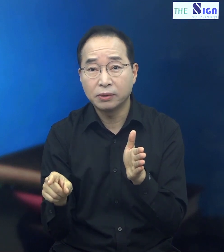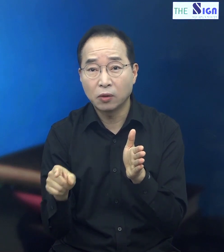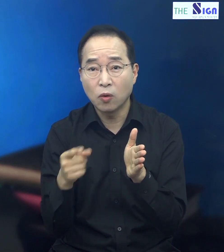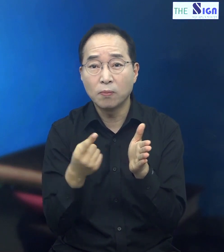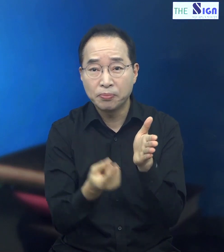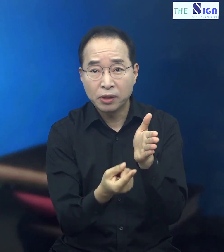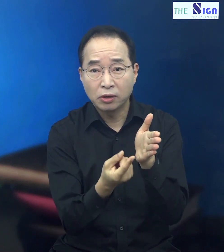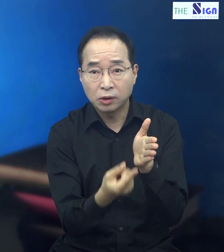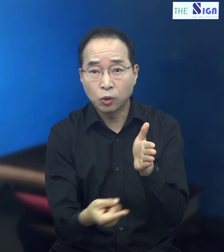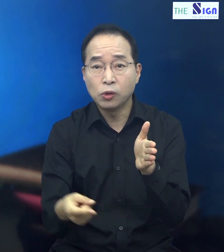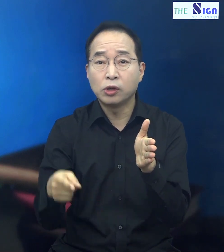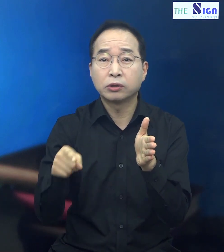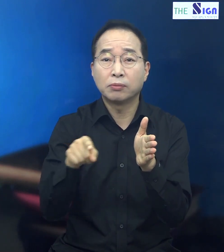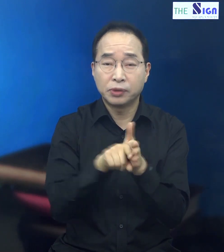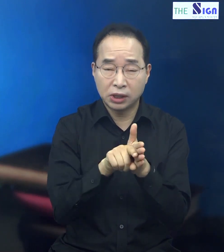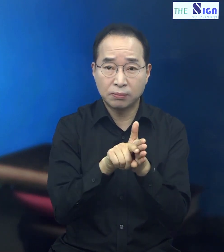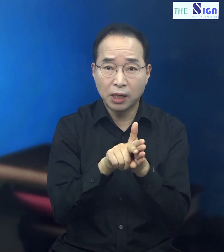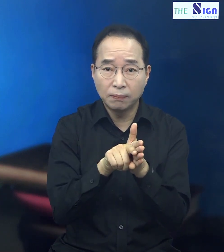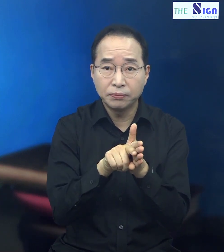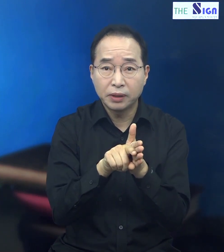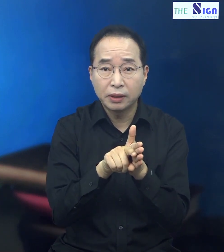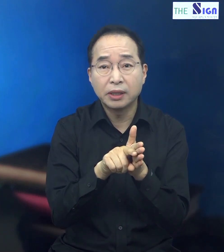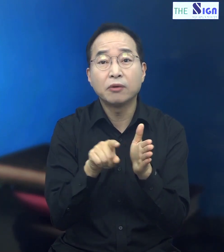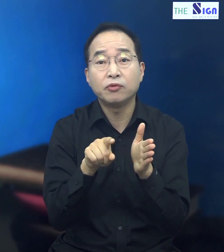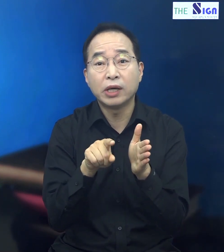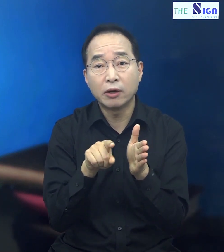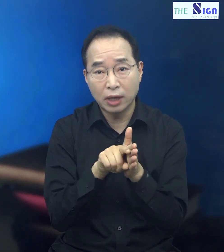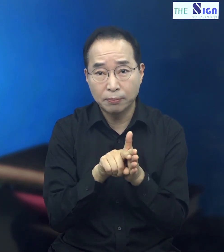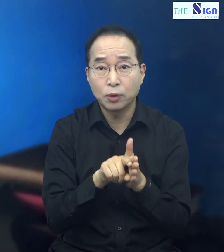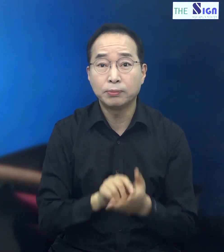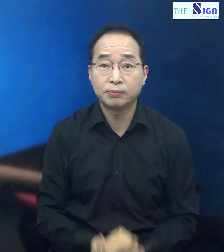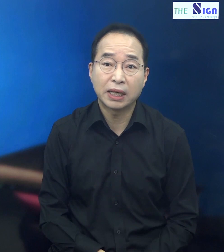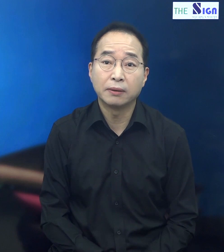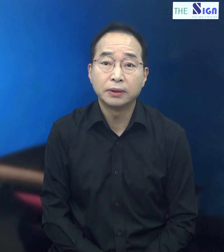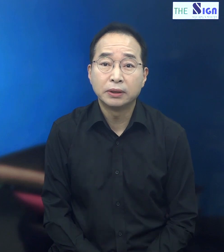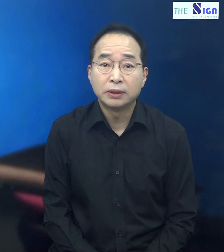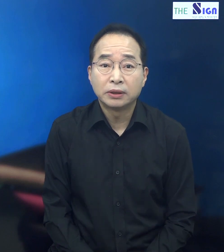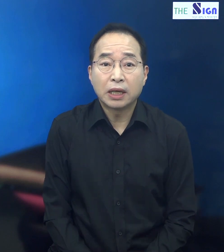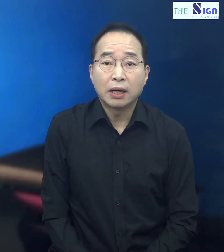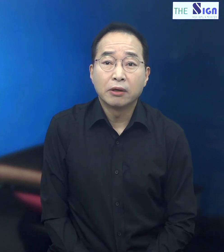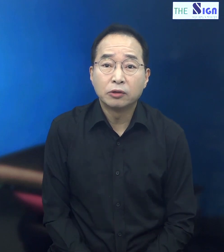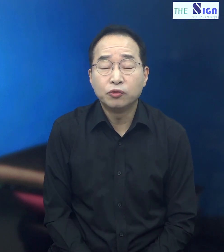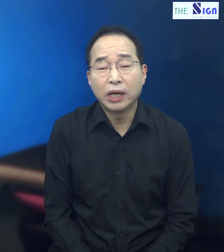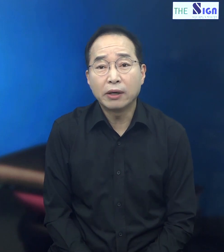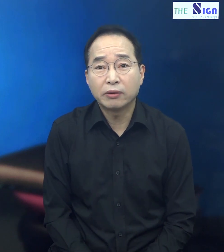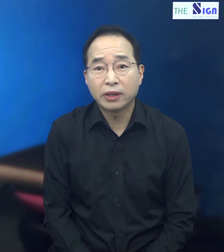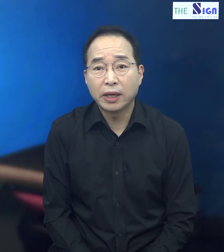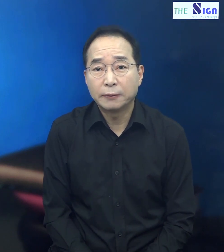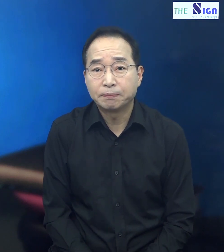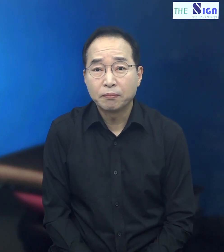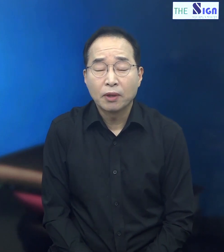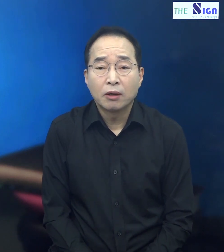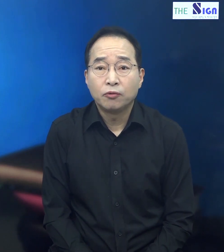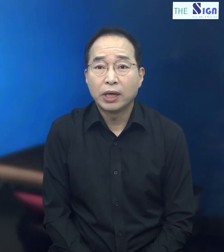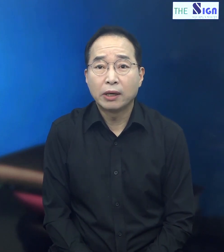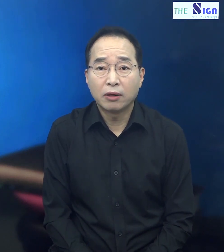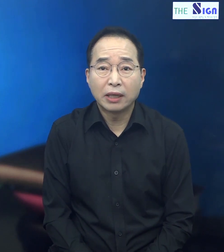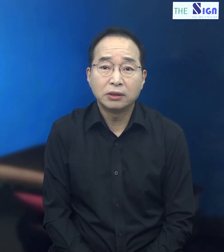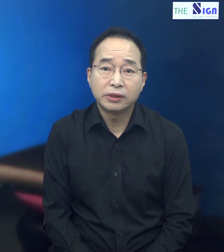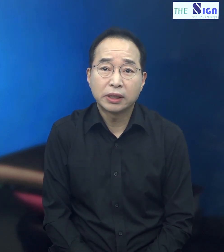되고, 여기서 돌려서 붙이면 이게 위하여라는 표현입니다. 자, 위하여인데 위하여라는